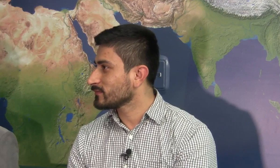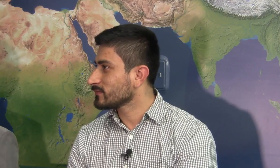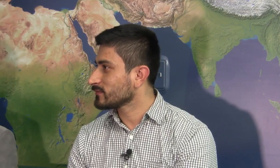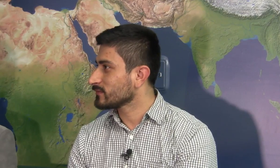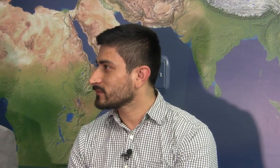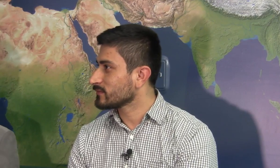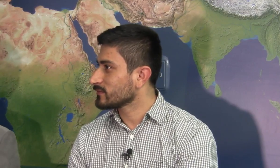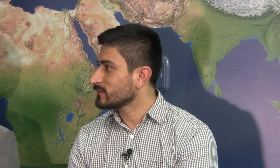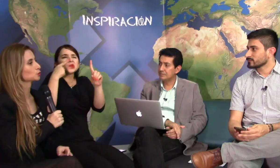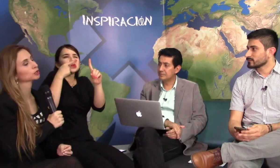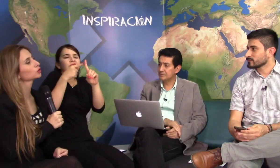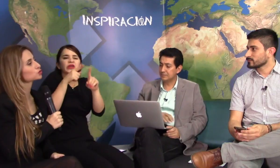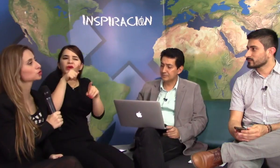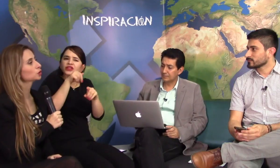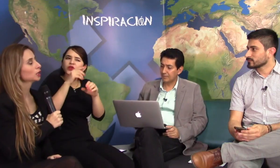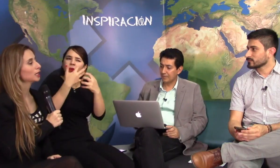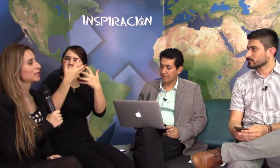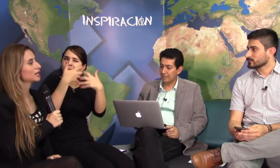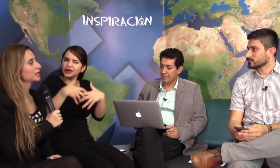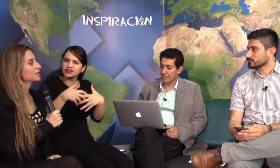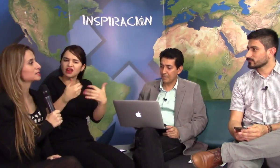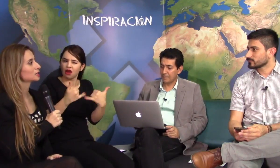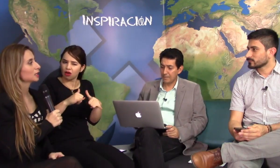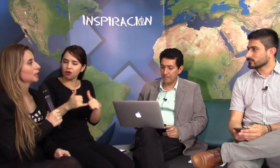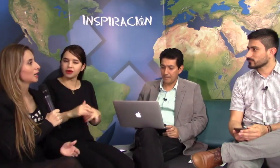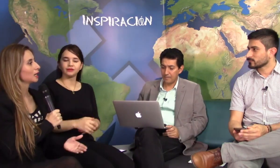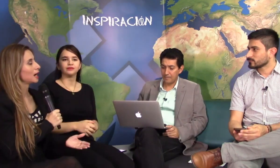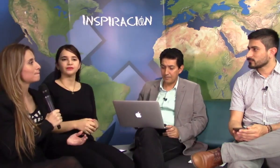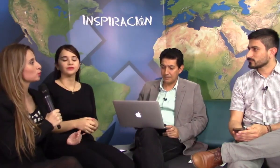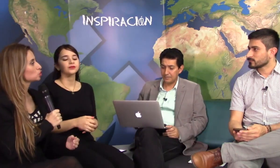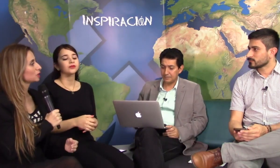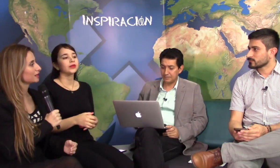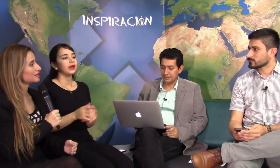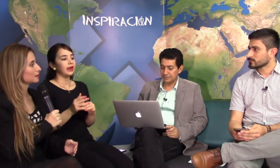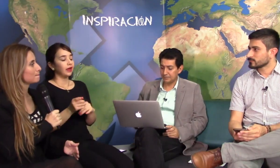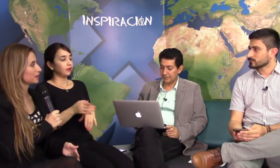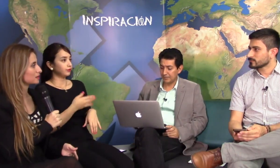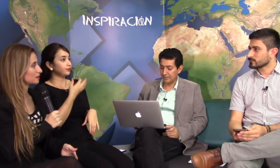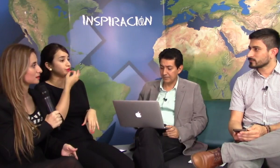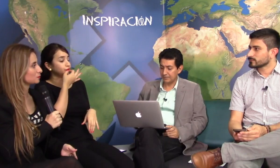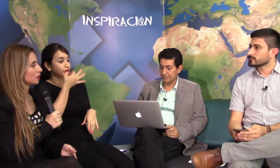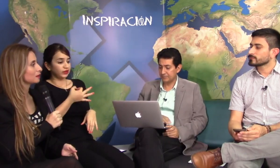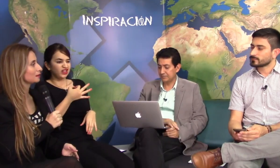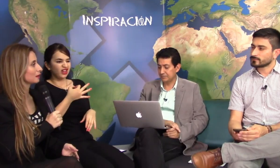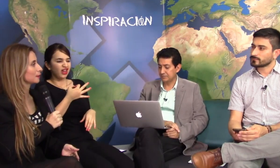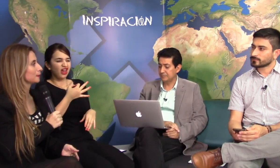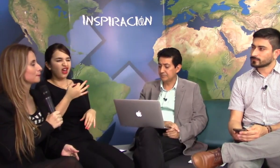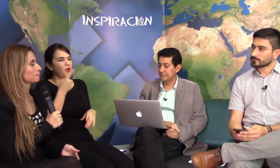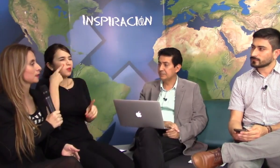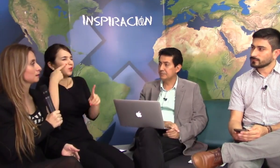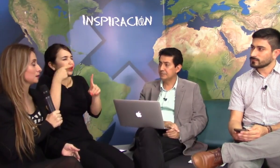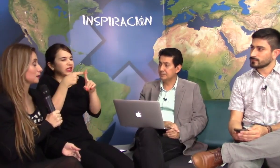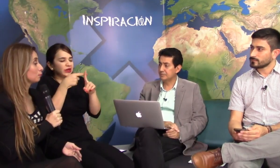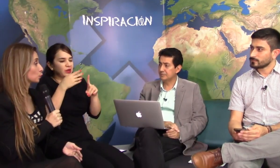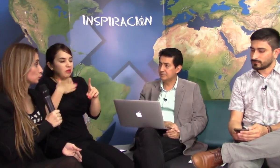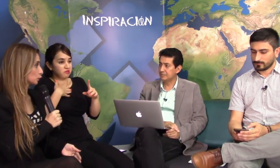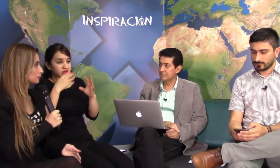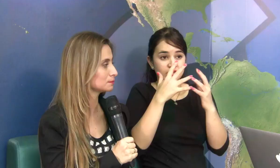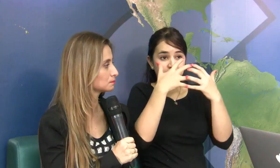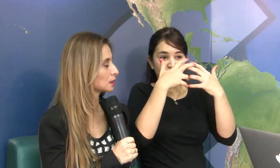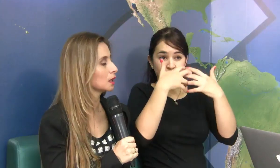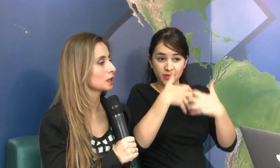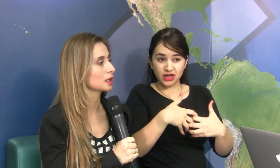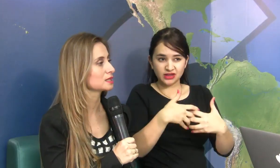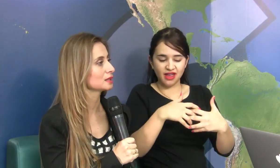Realmente el foco de nuestro negocio es apoyar a las empresas en el tema que tienen por